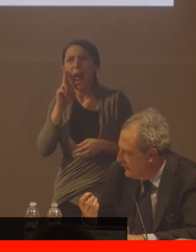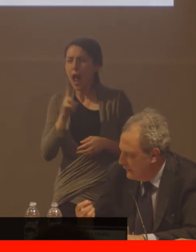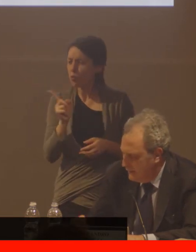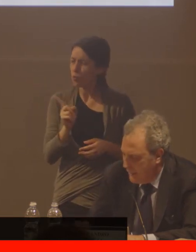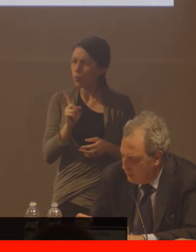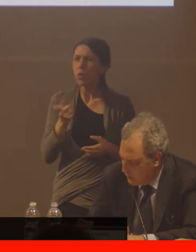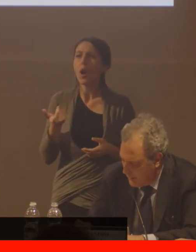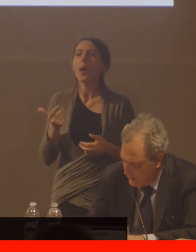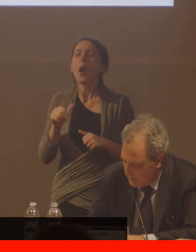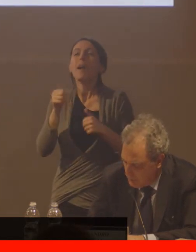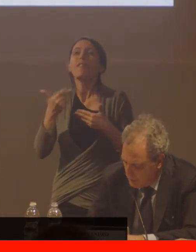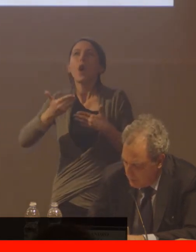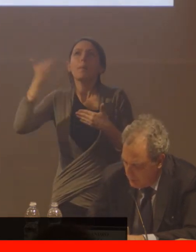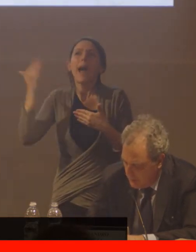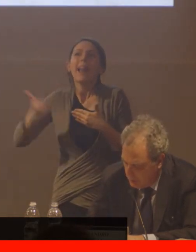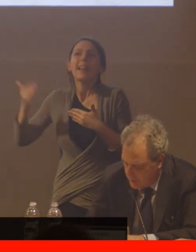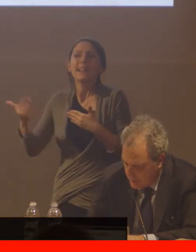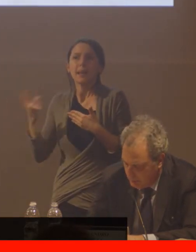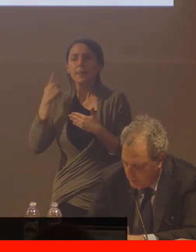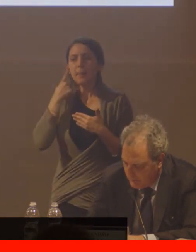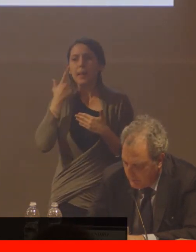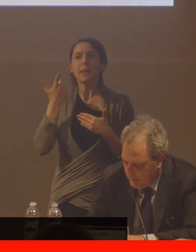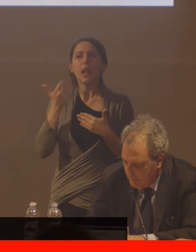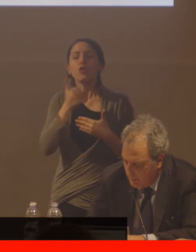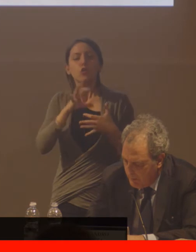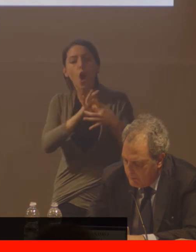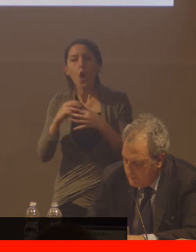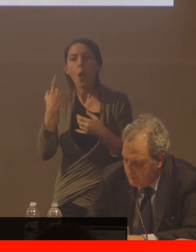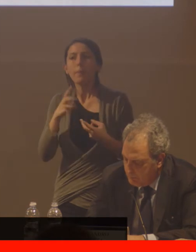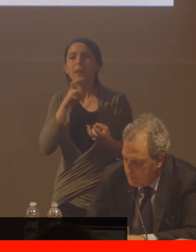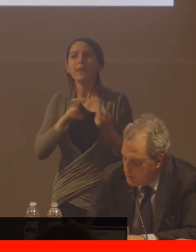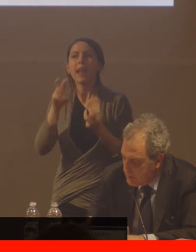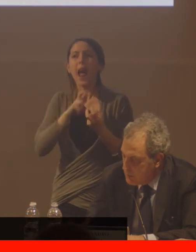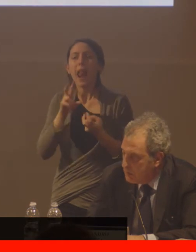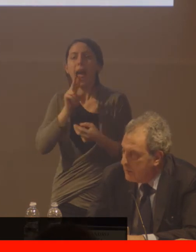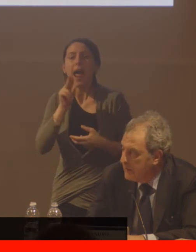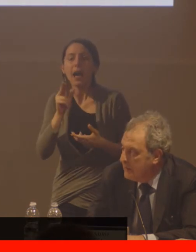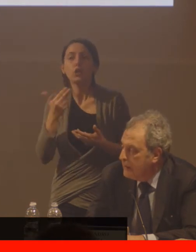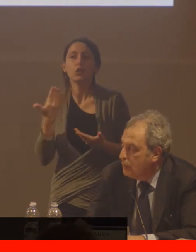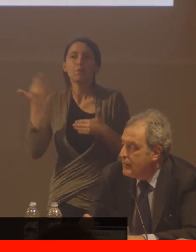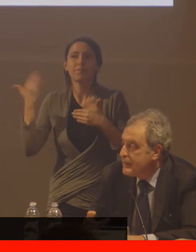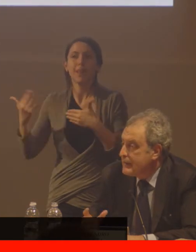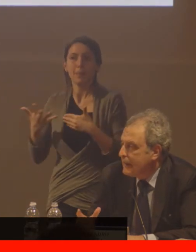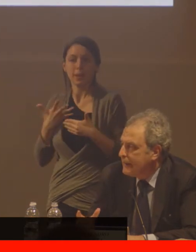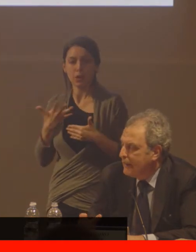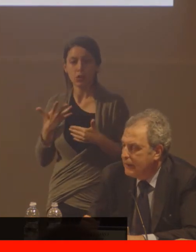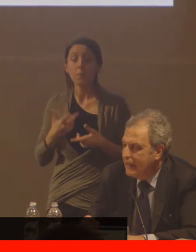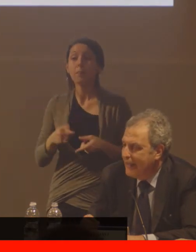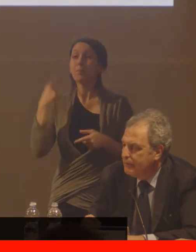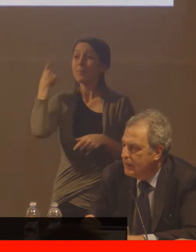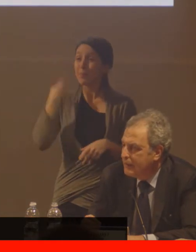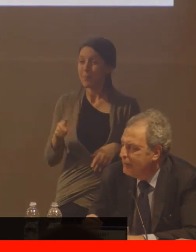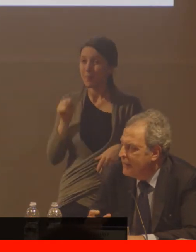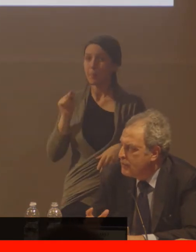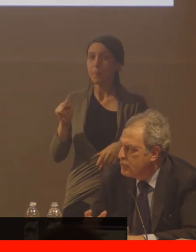rimanere ancorati solo a questa modalità di espressione. Questa è stata